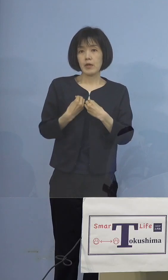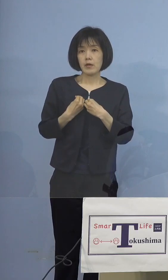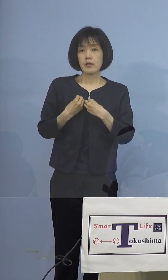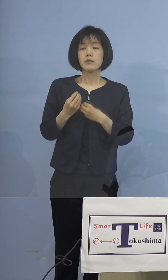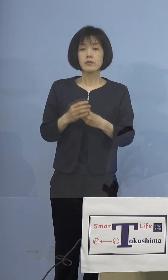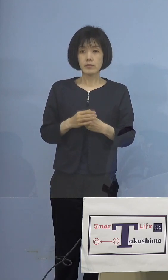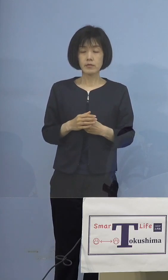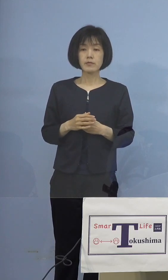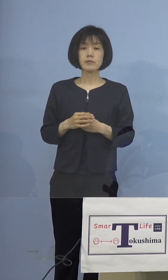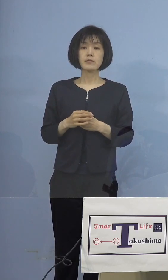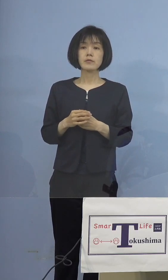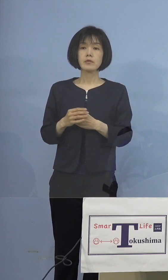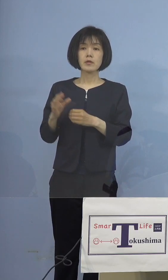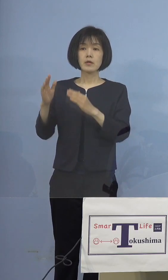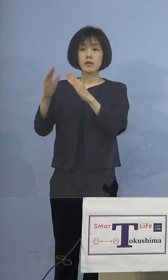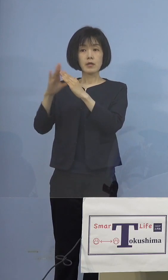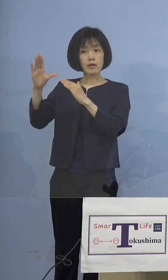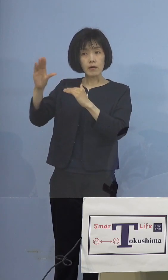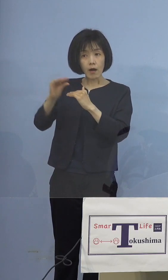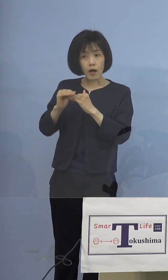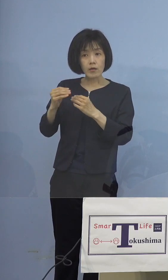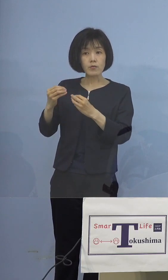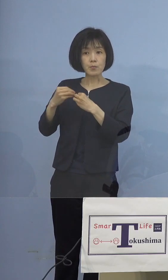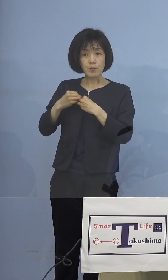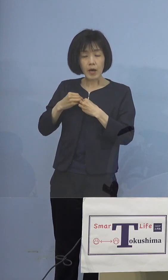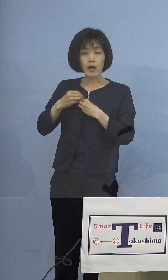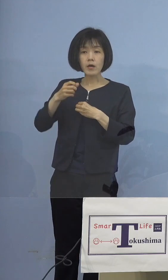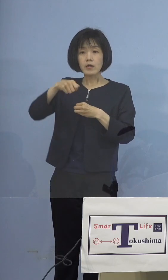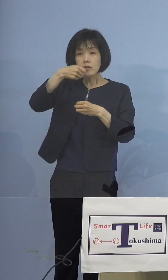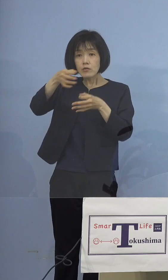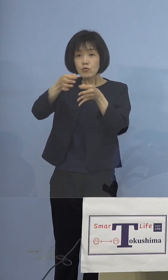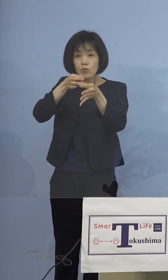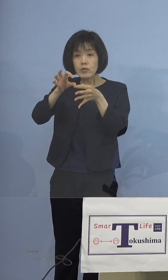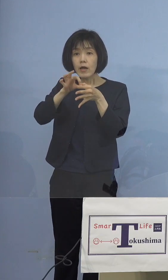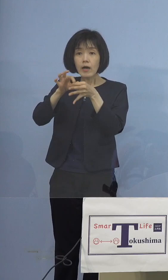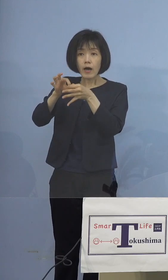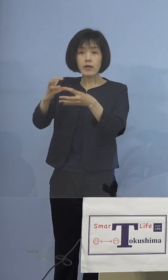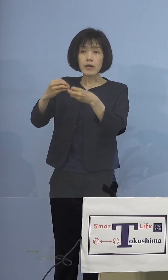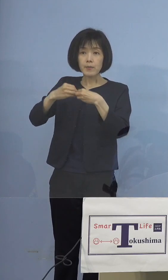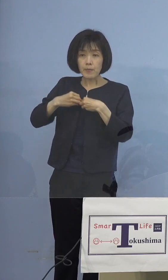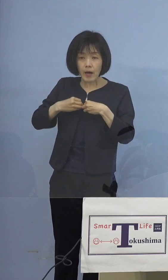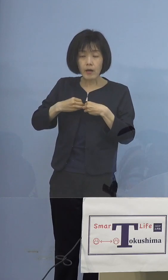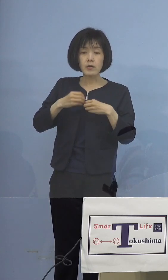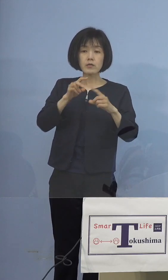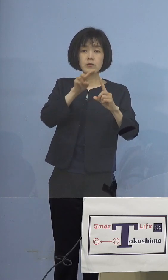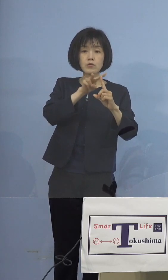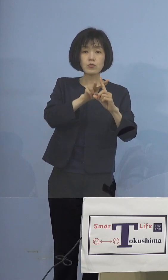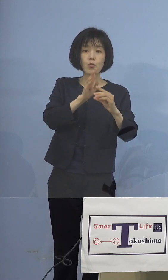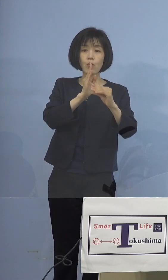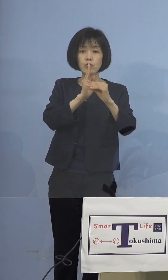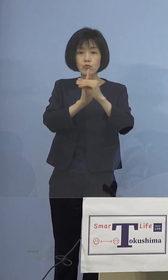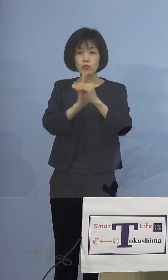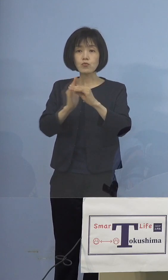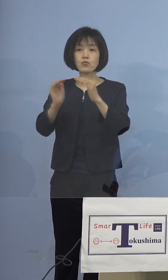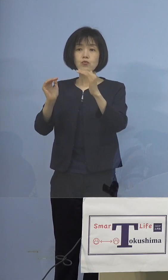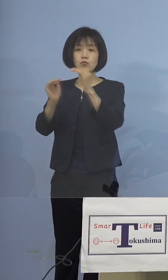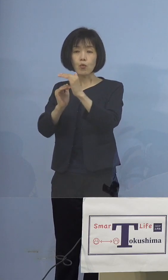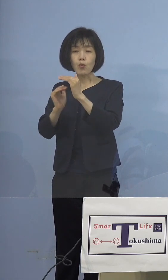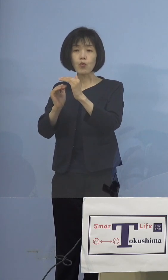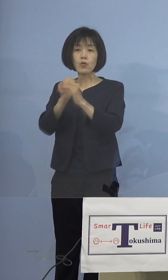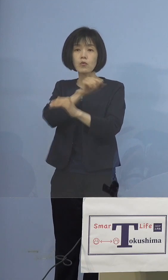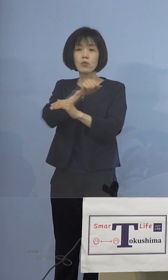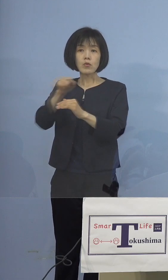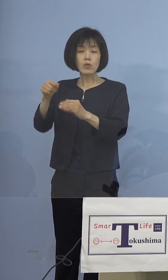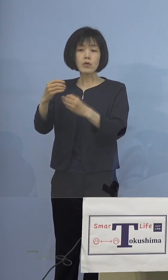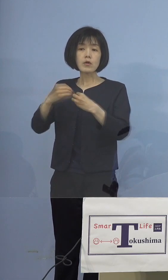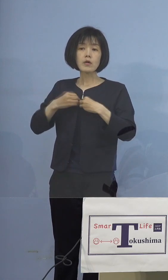そして帰省関連、飲食店関連および小学生、中学生、高校生の